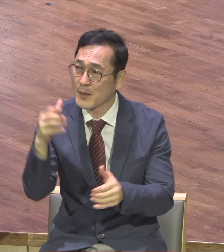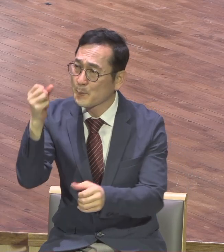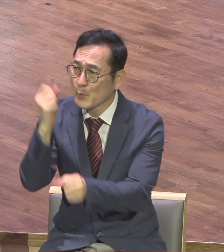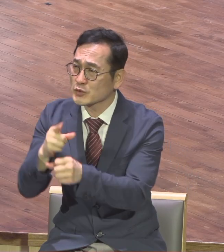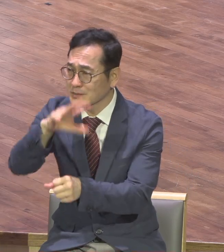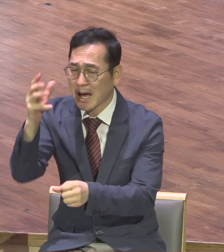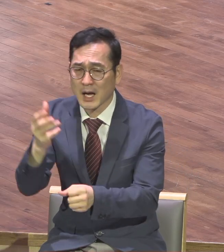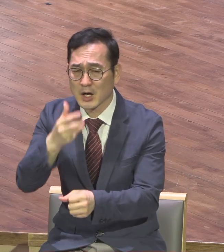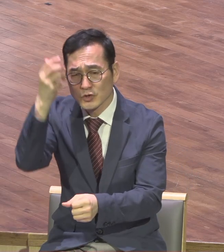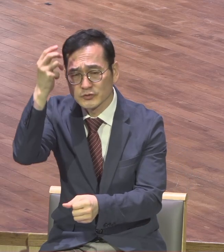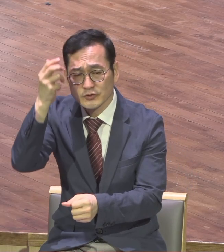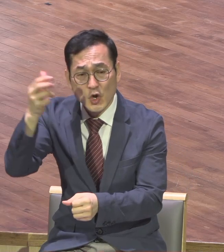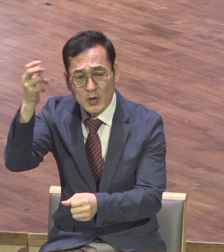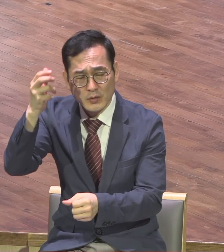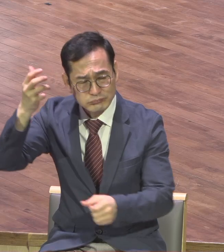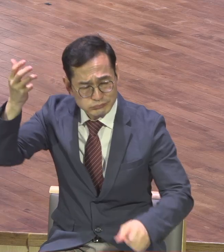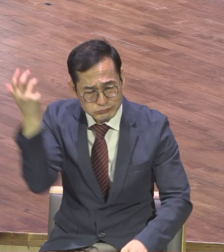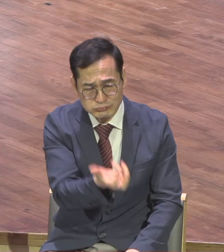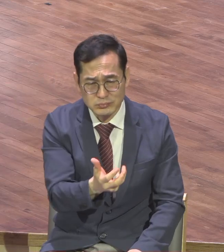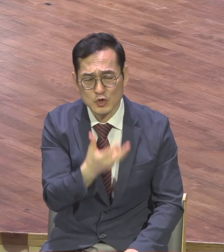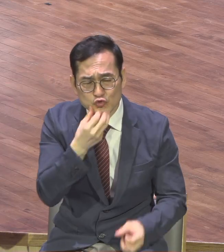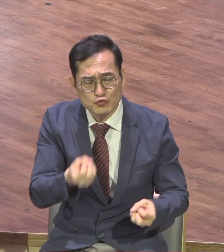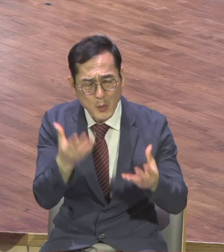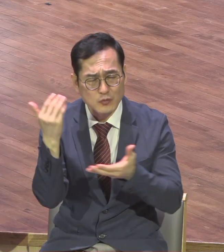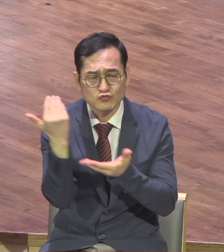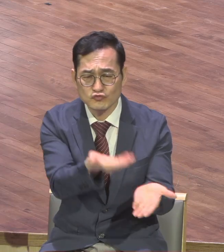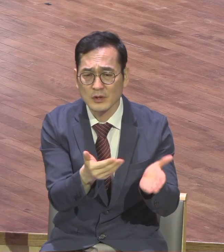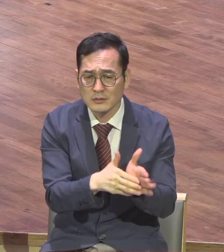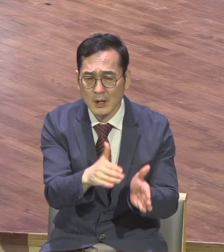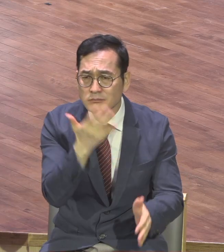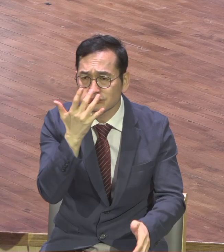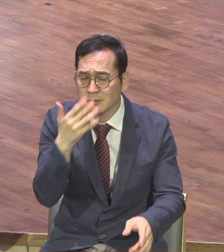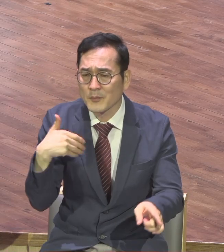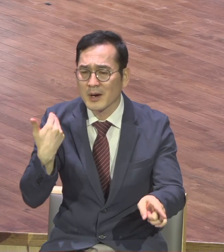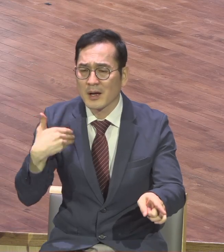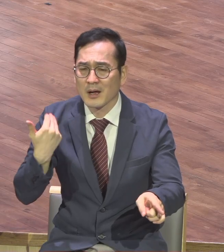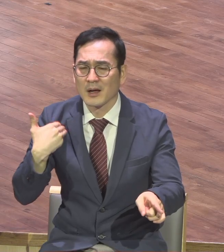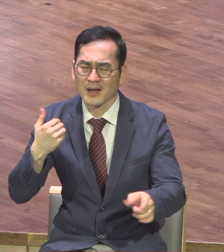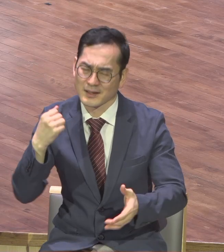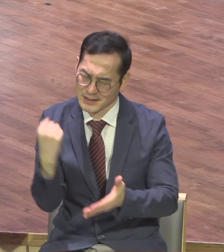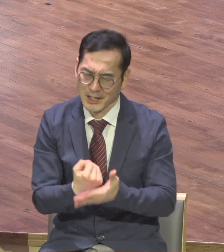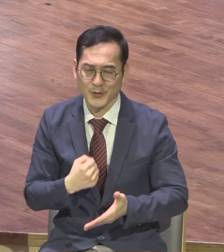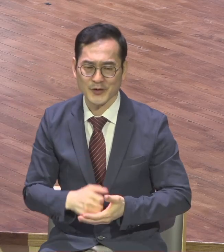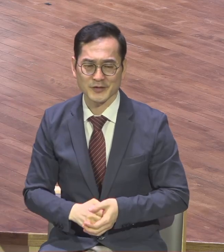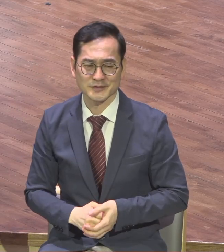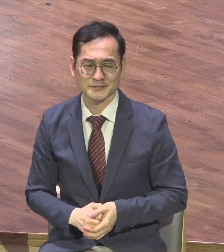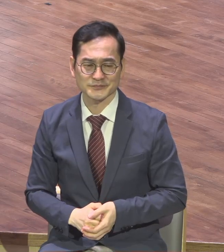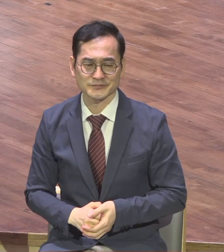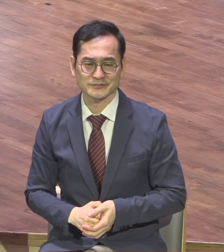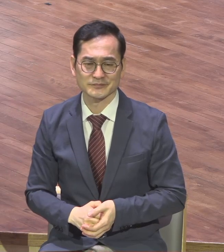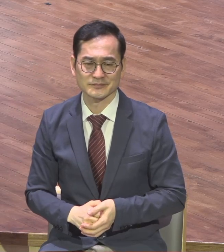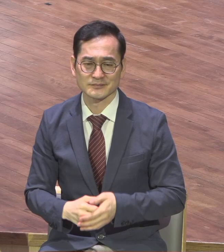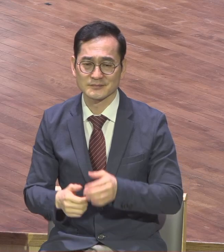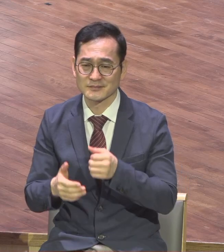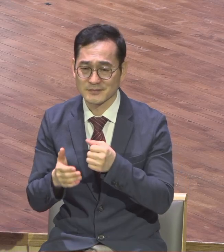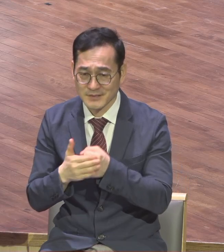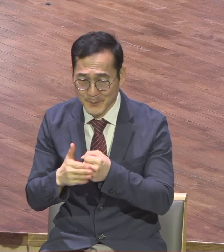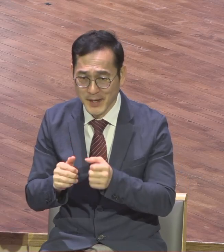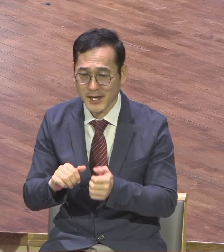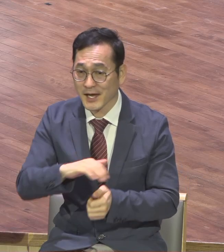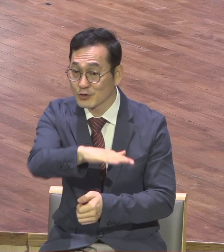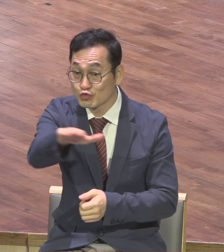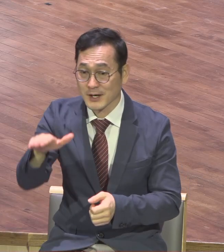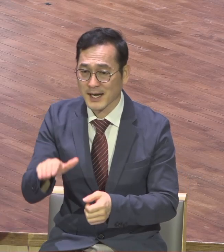바울은 우리의 이 변화된 신분이 오늘 말씀 제목처럼 선한 일을 위하여 지으심을 받은